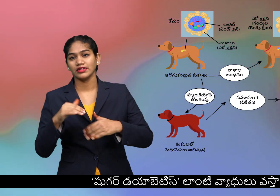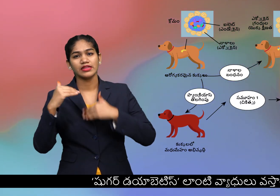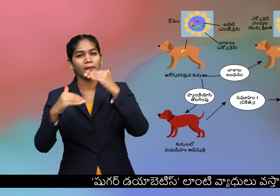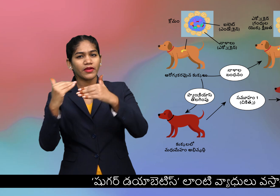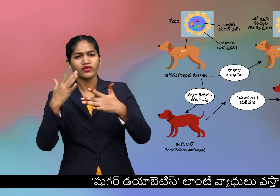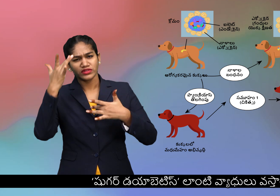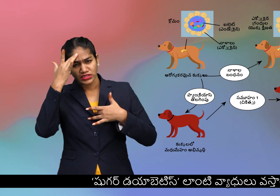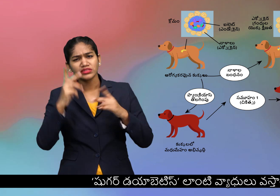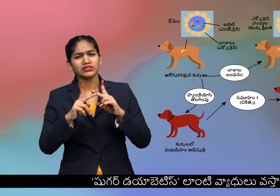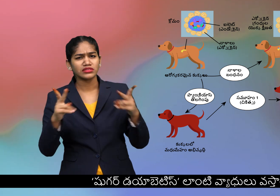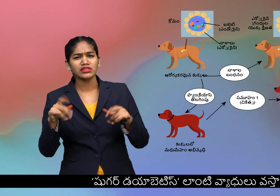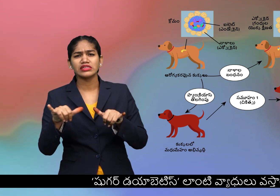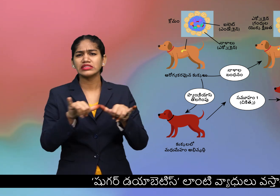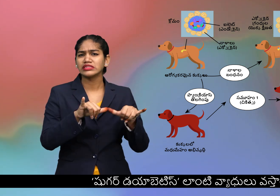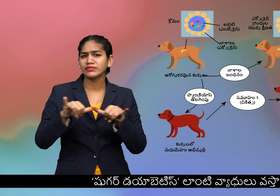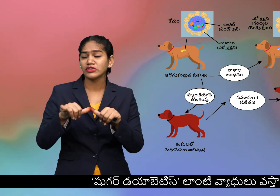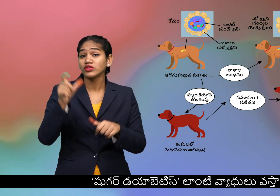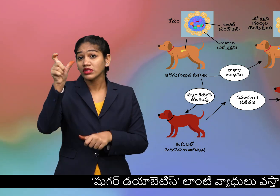వస్తాయని